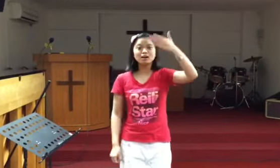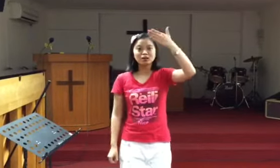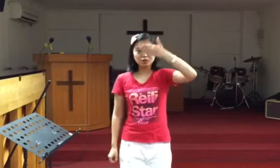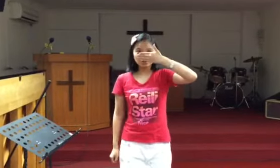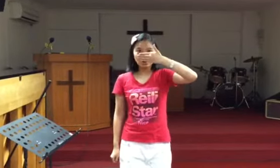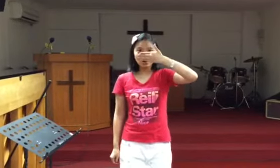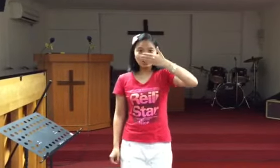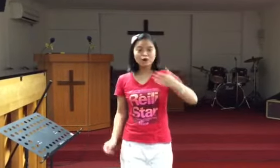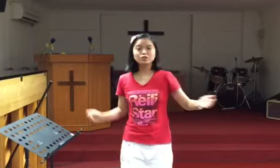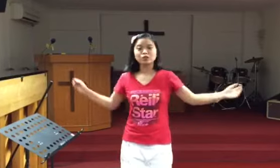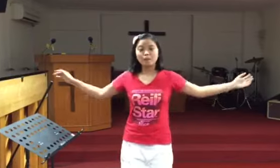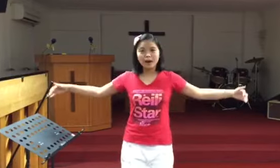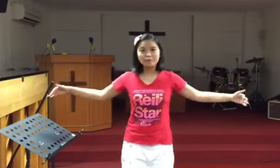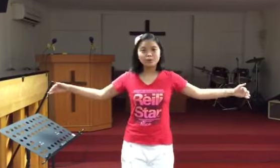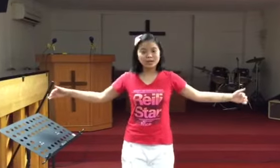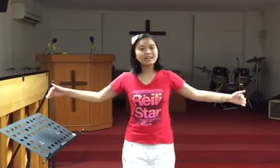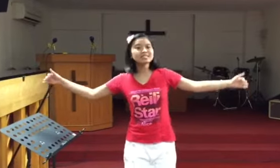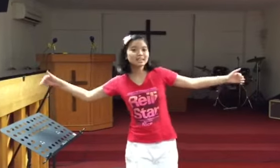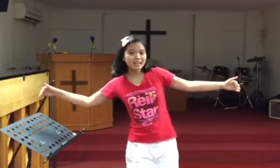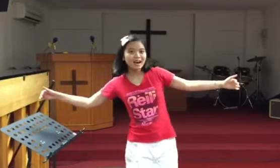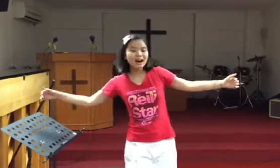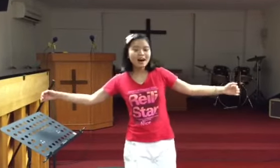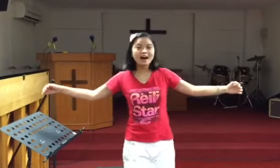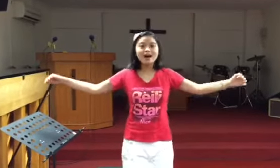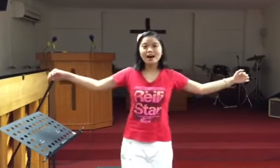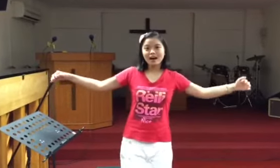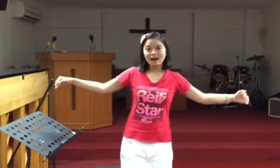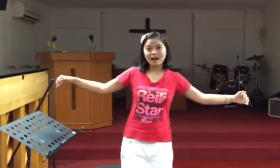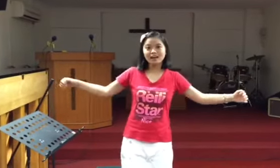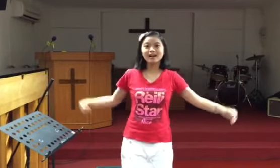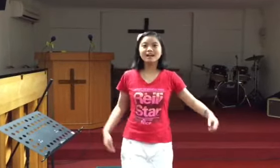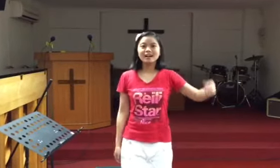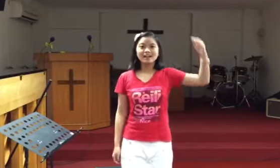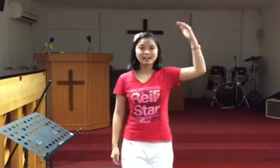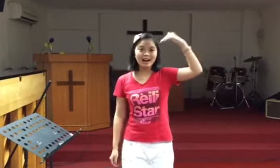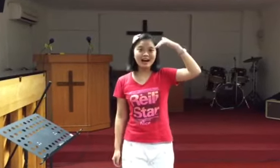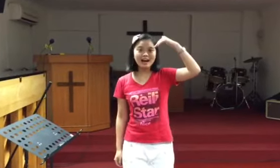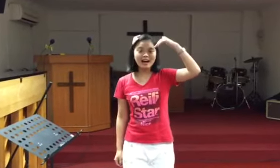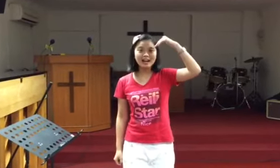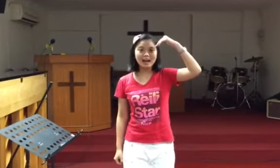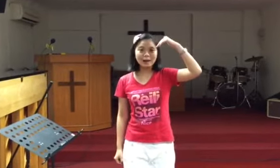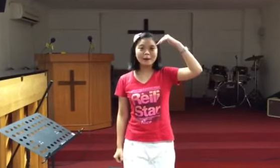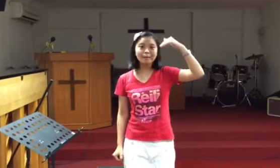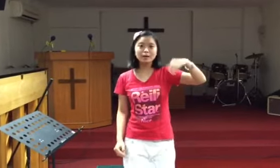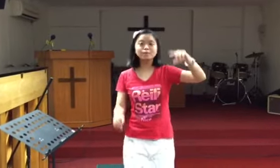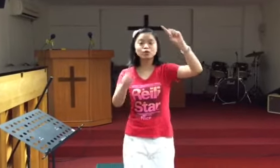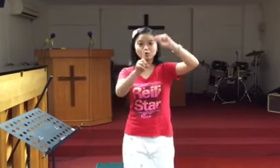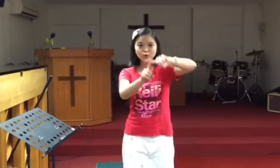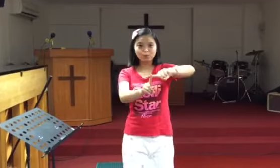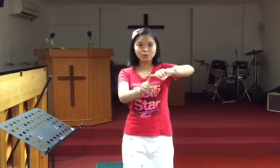So-so pa-bu-ya sa-tya, la-laman ang-ung-ung,